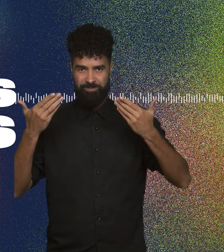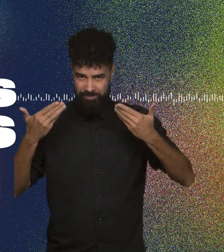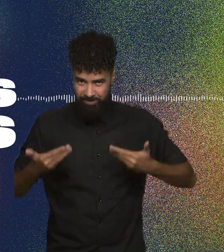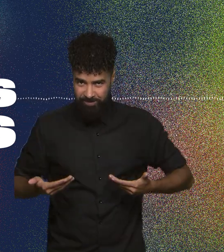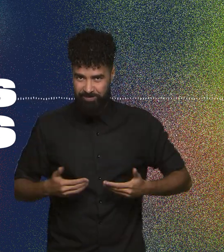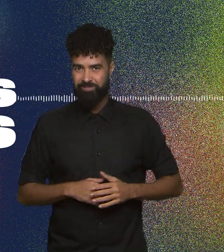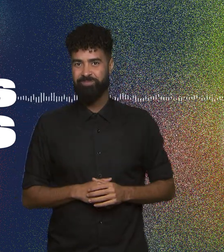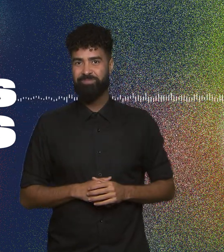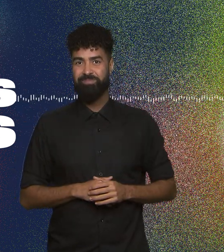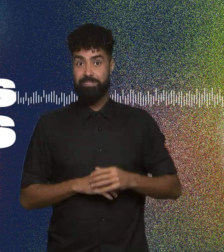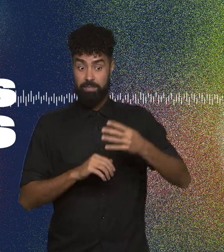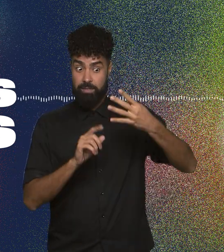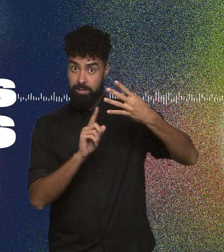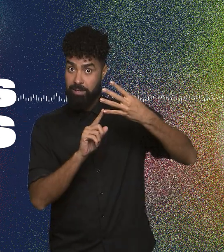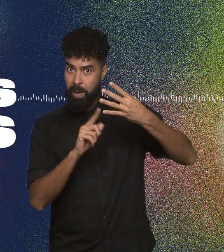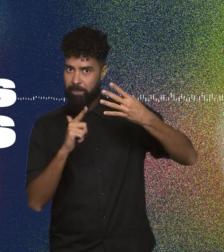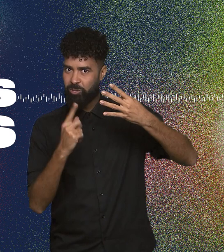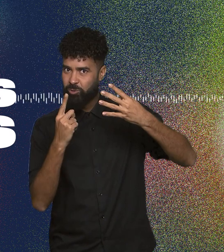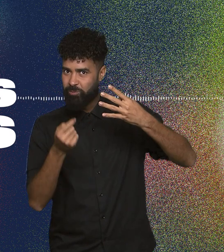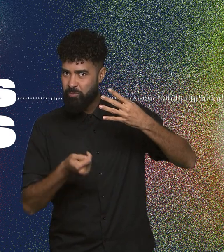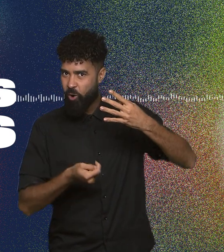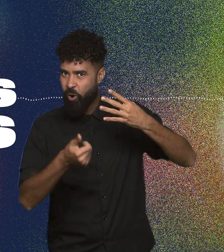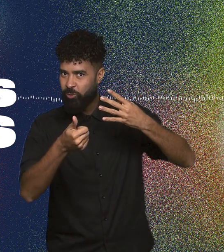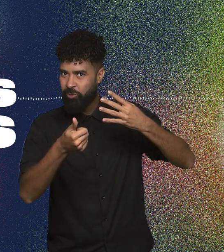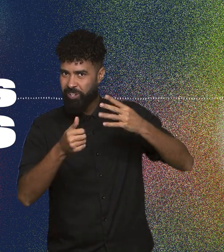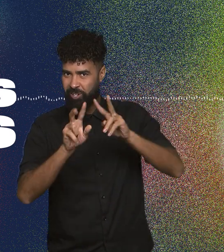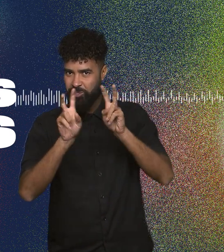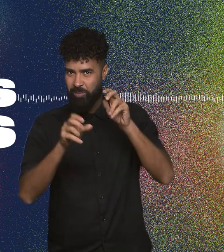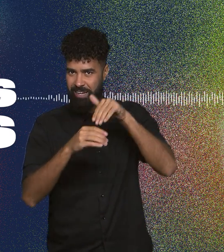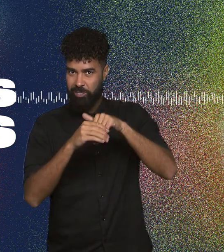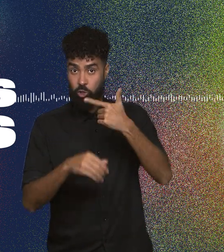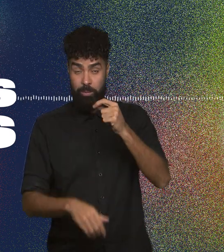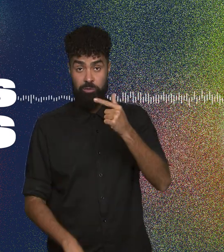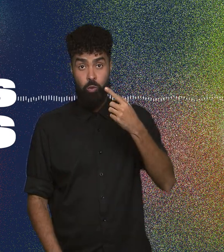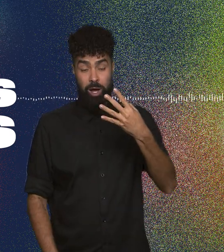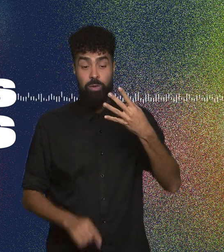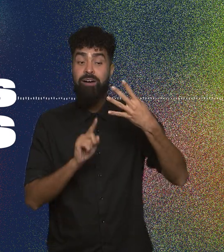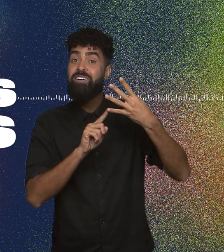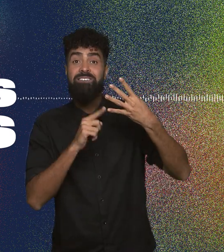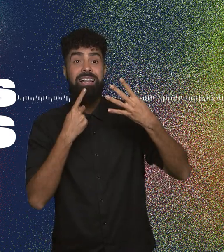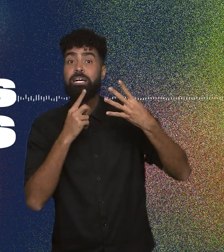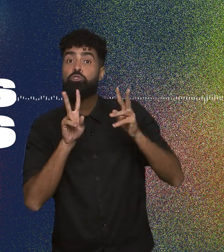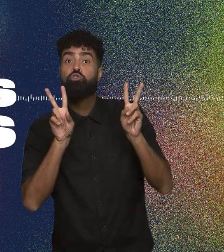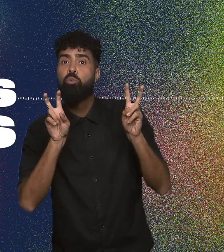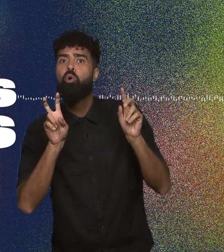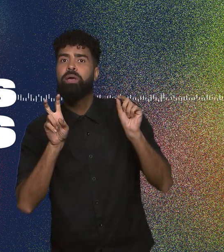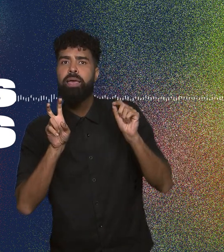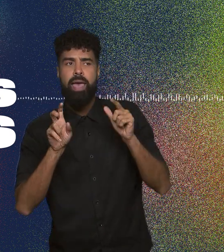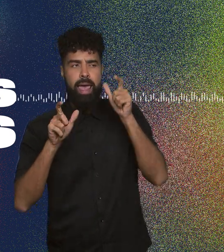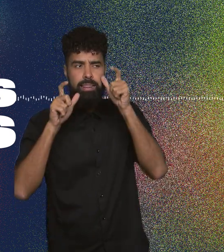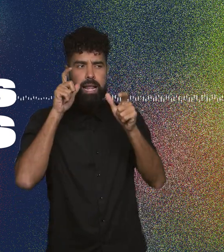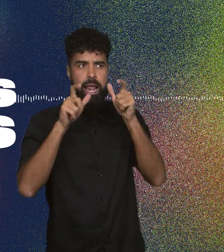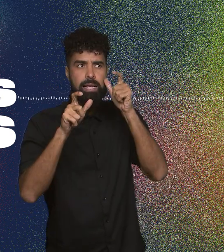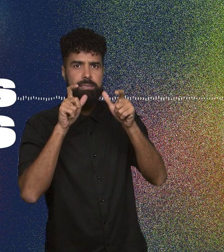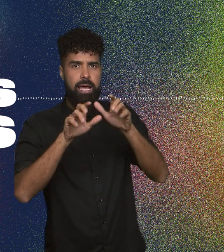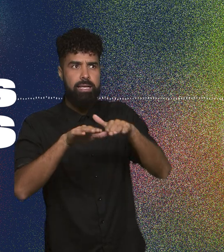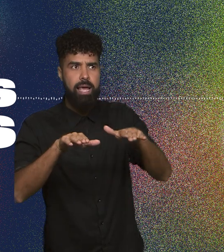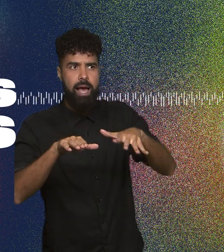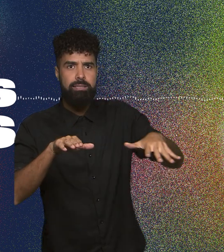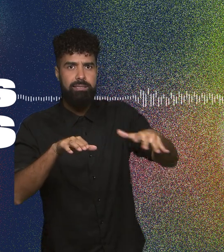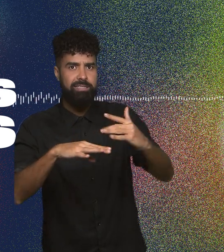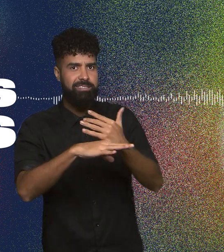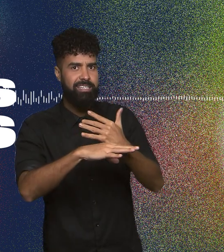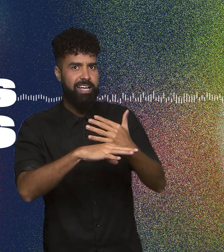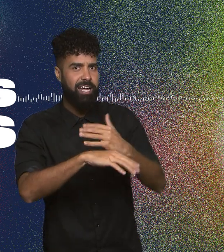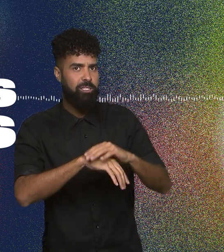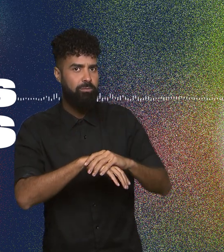episódio bônus sobre as eleições de 2024, vamos falar das questões que interessam para as crianças nas cidades e